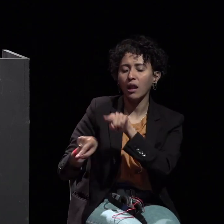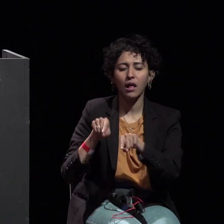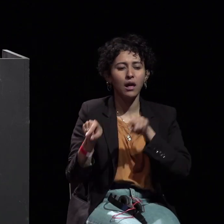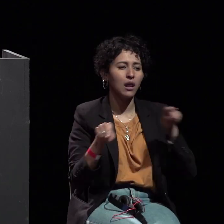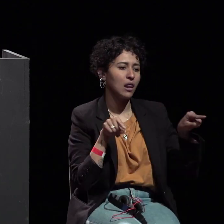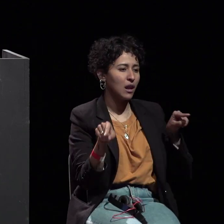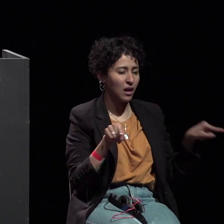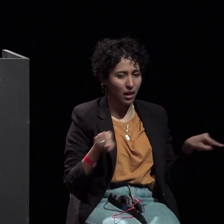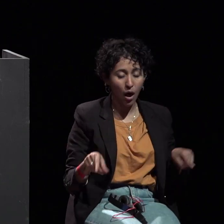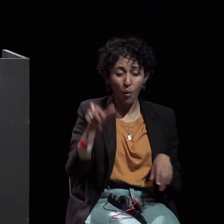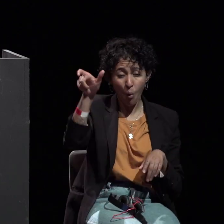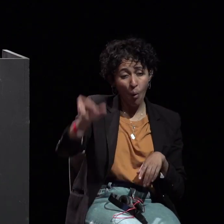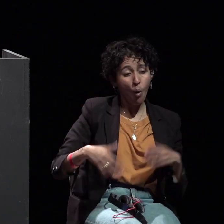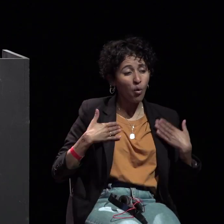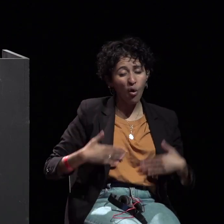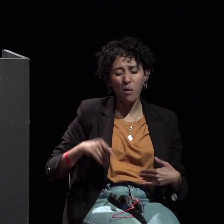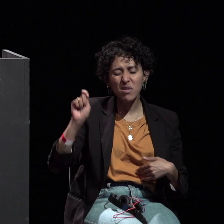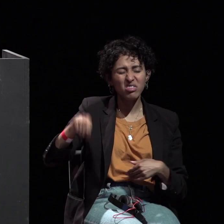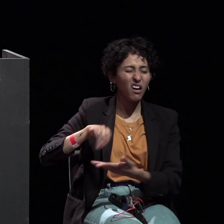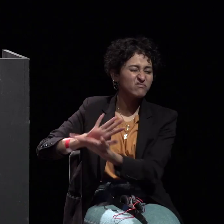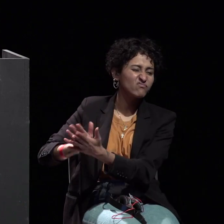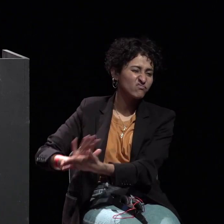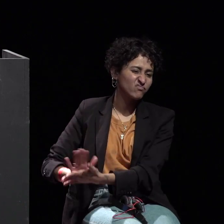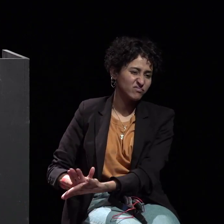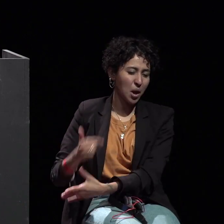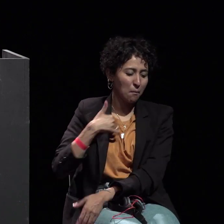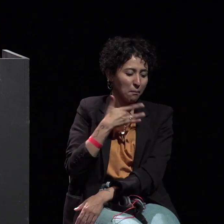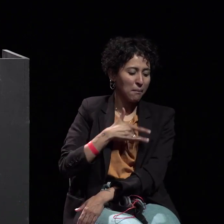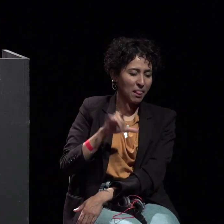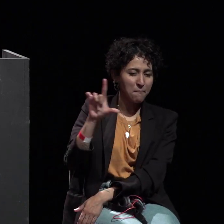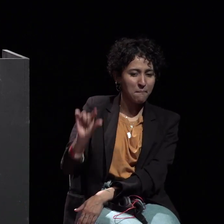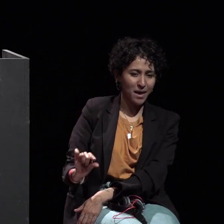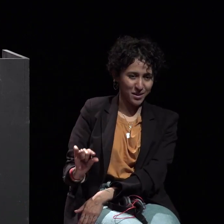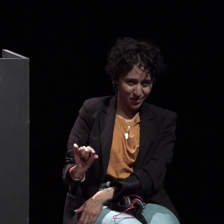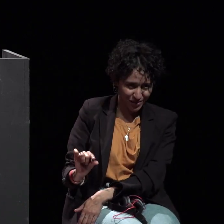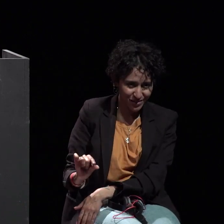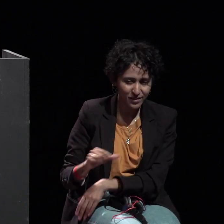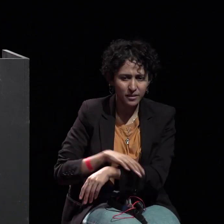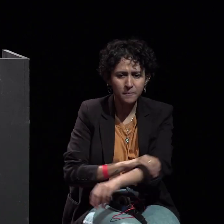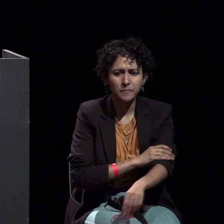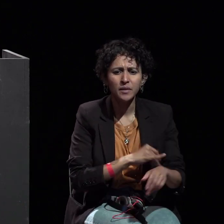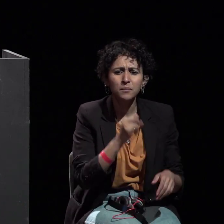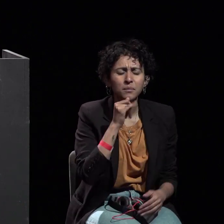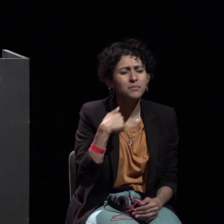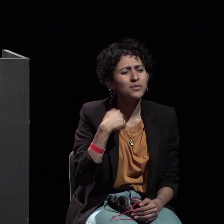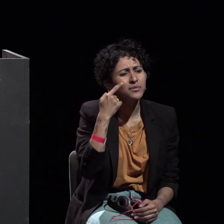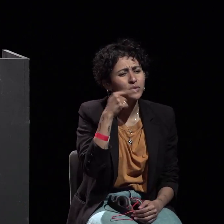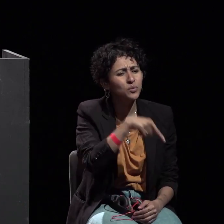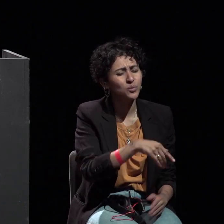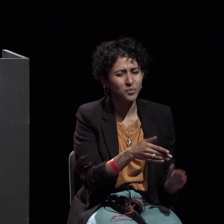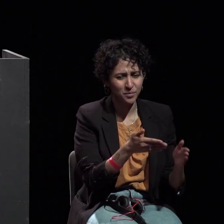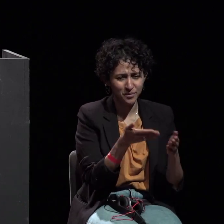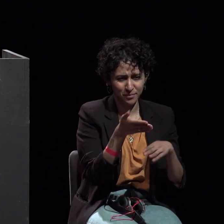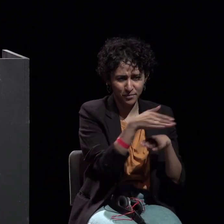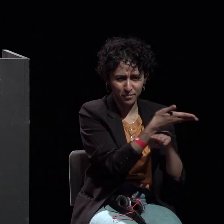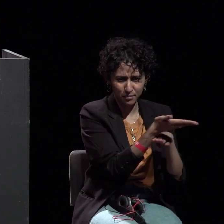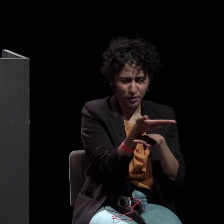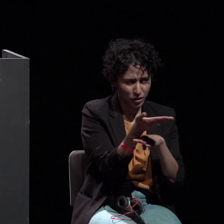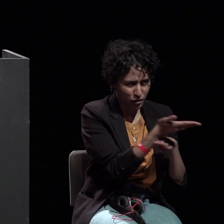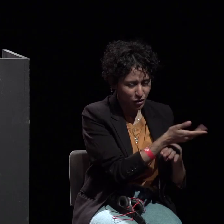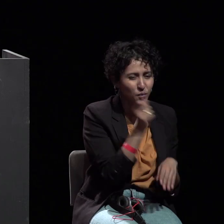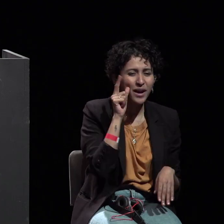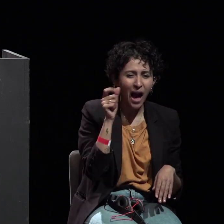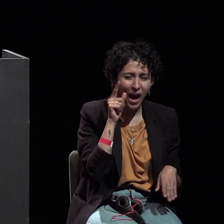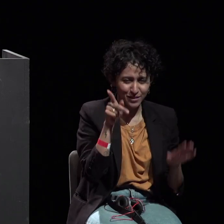corpo matável? E aí, voltando à ideia, aquele exemplo do mendigo gato de Curitiba, eu lembrei, eu tenho uma amiga,